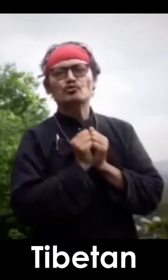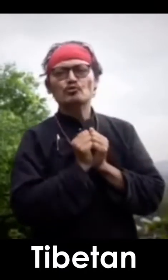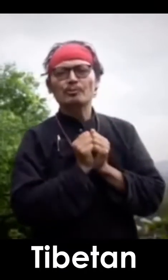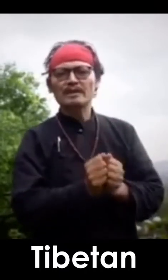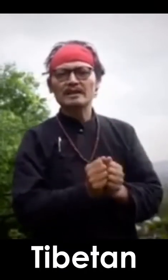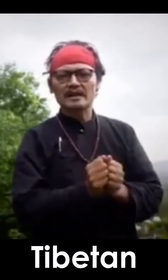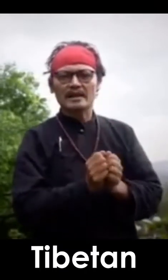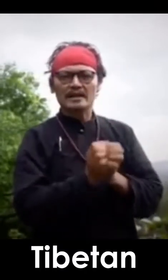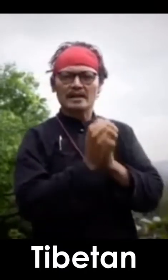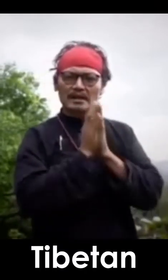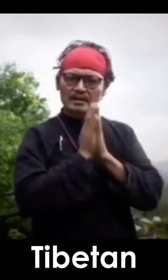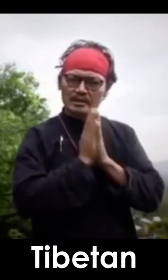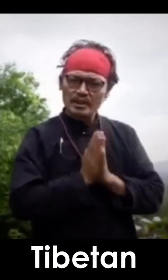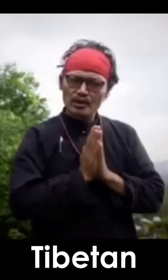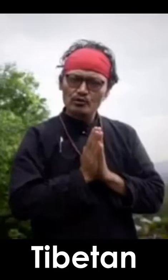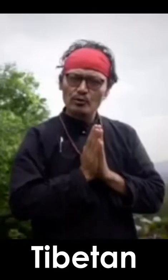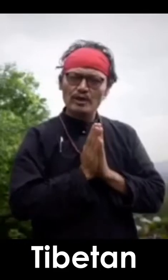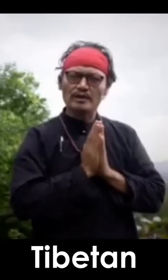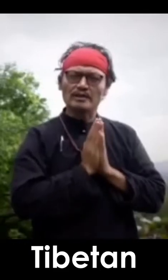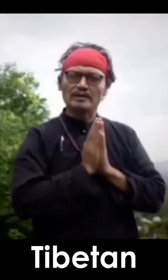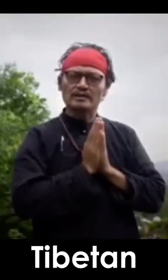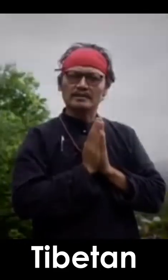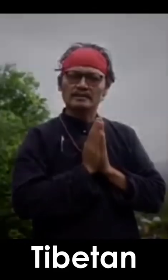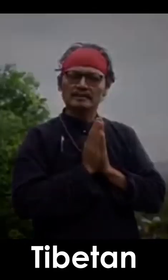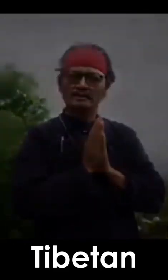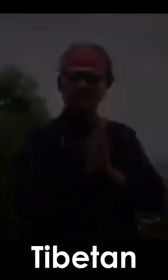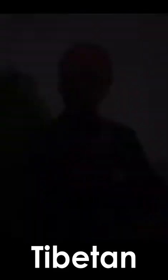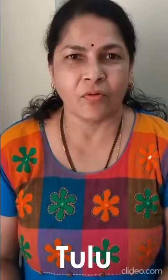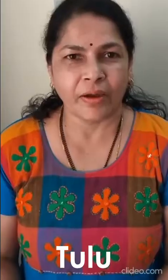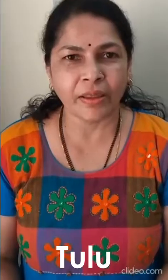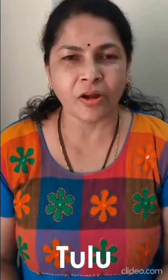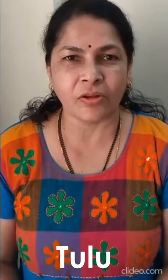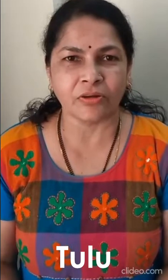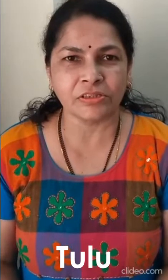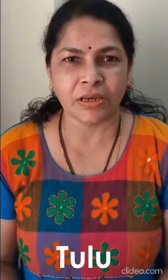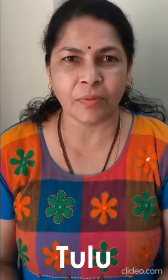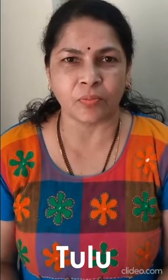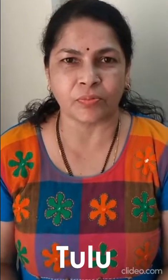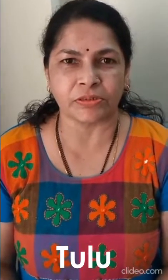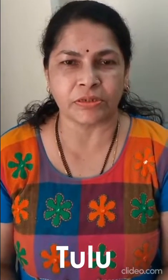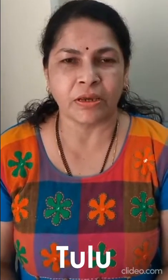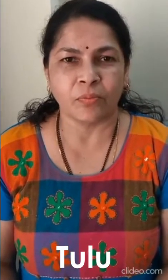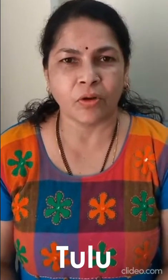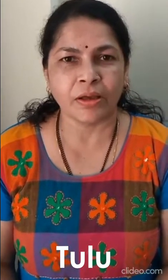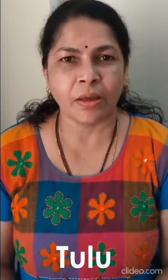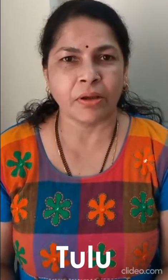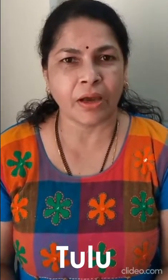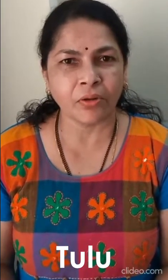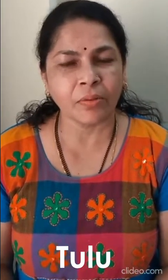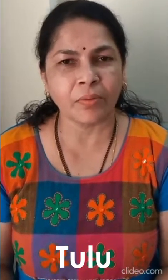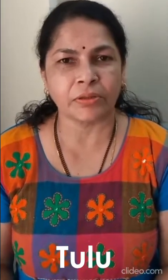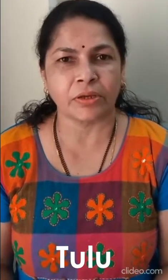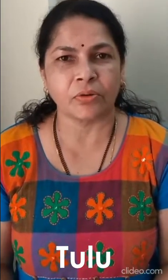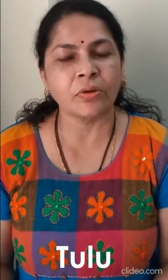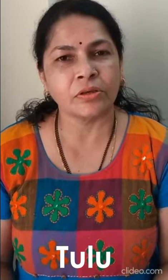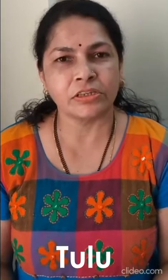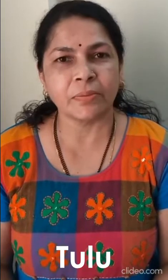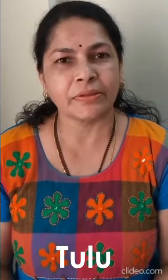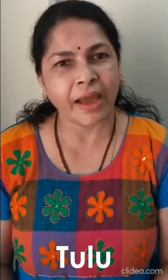rupen ting ne katin che shwe yi vaidana lego sime upuji pokka nama karune mamate go sime dai